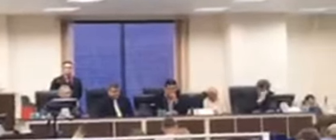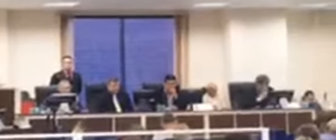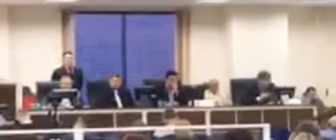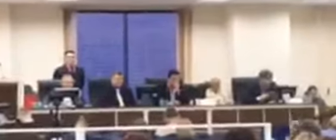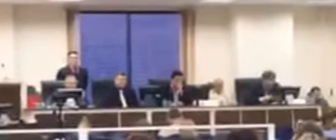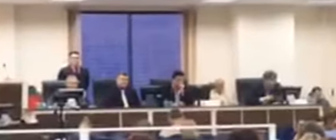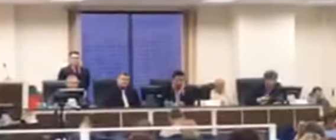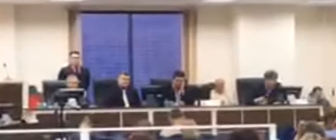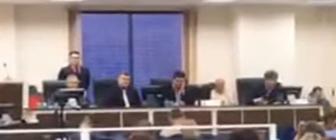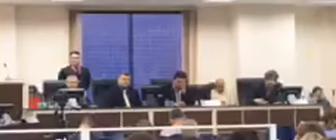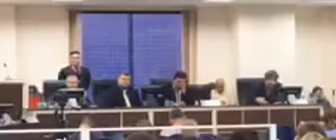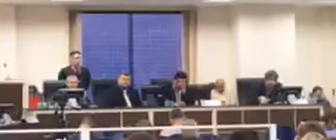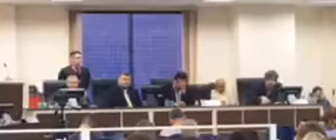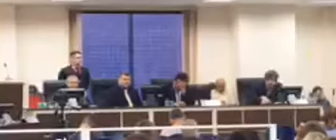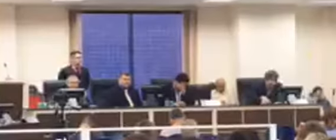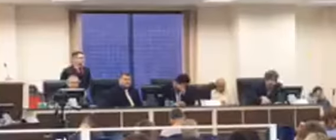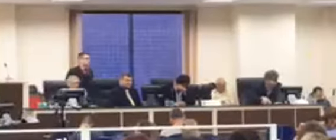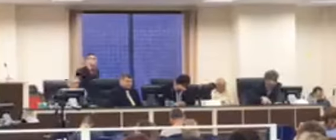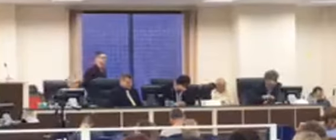PL protocolada sobre o número